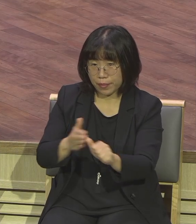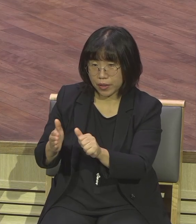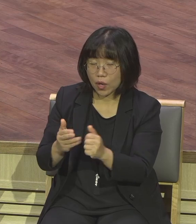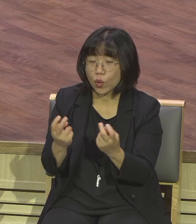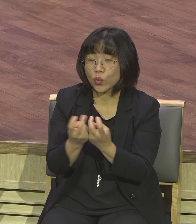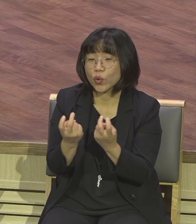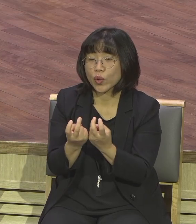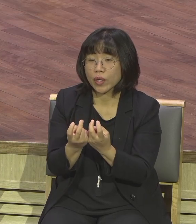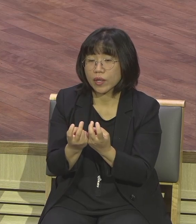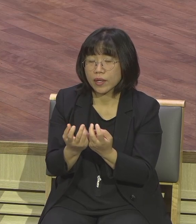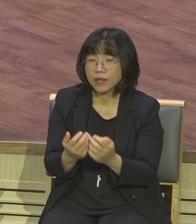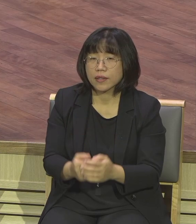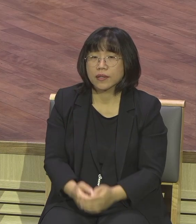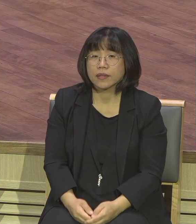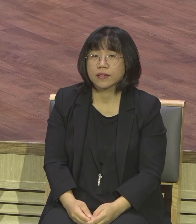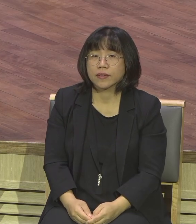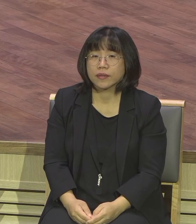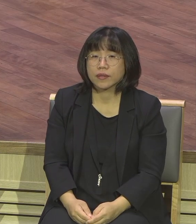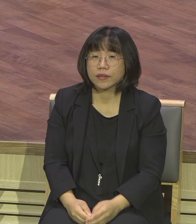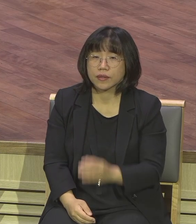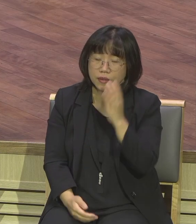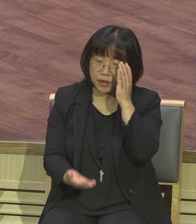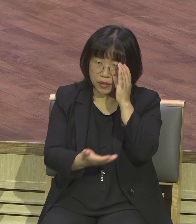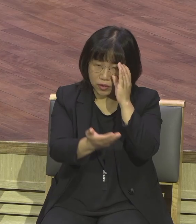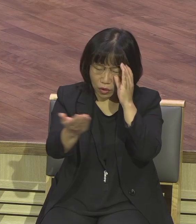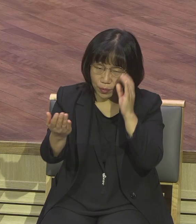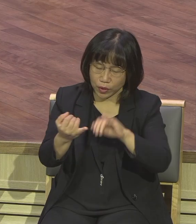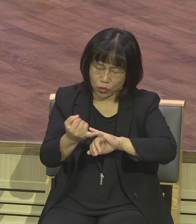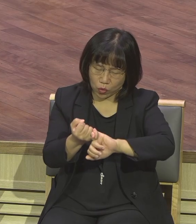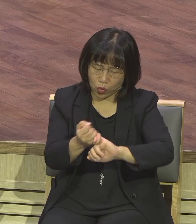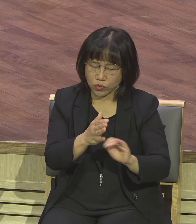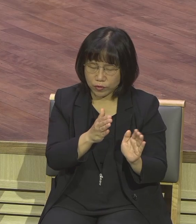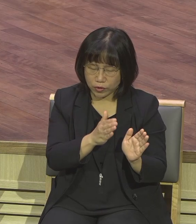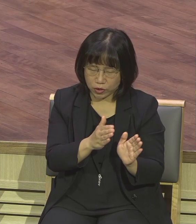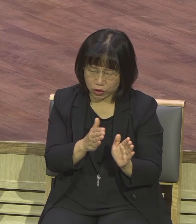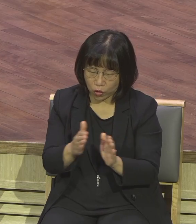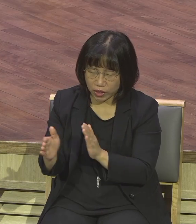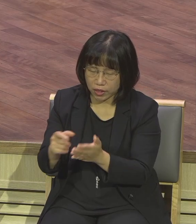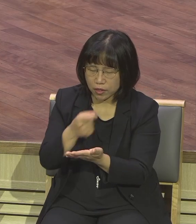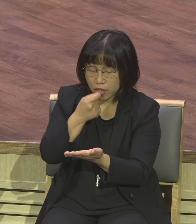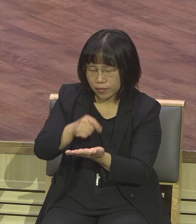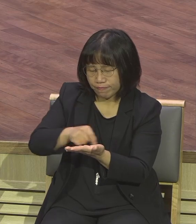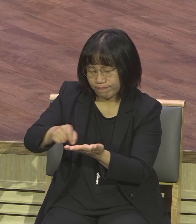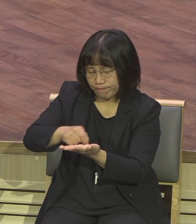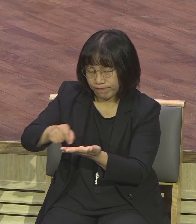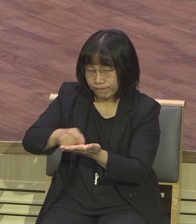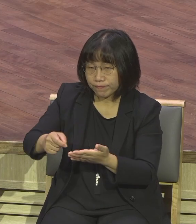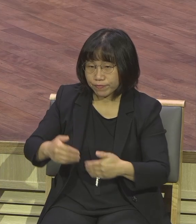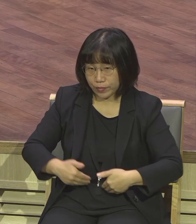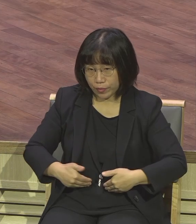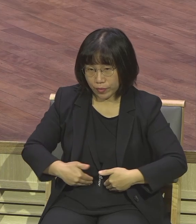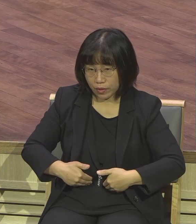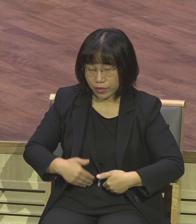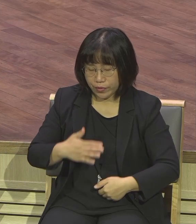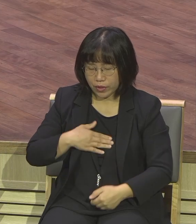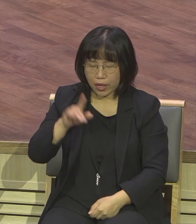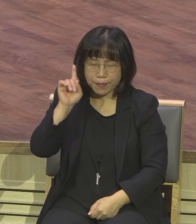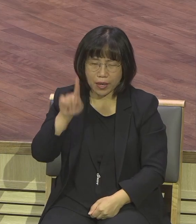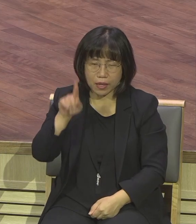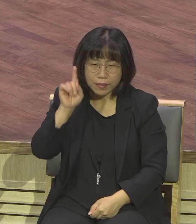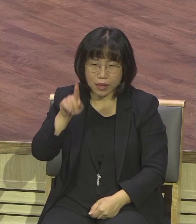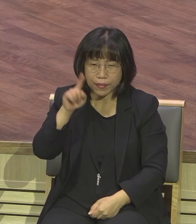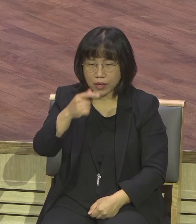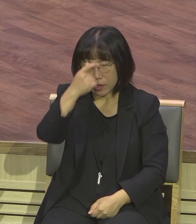콘텐츠 어떻게 만드는 근본적으로는 여러분이 쫙 있어야 돼요. 예를 들면 제가요. 이 기도를 쫙 합니다.